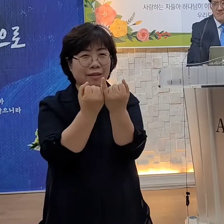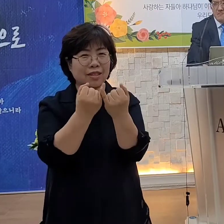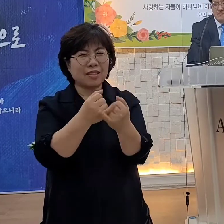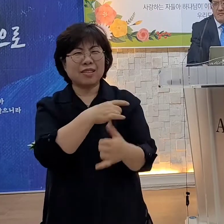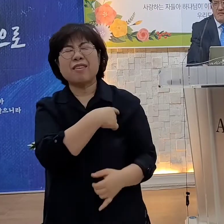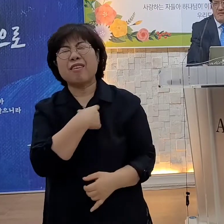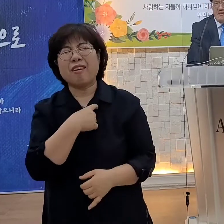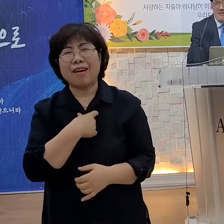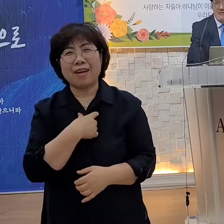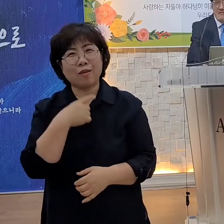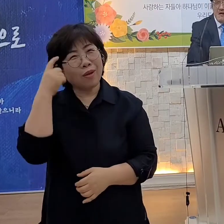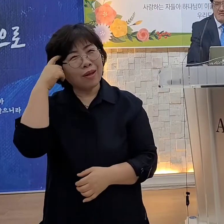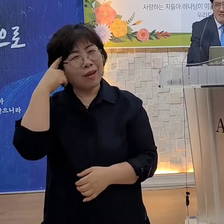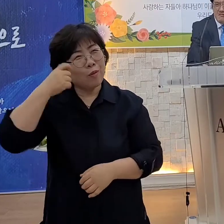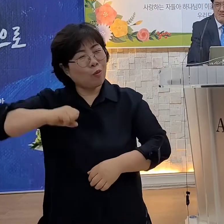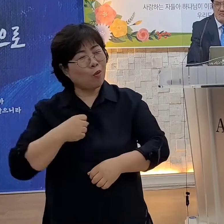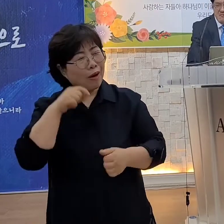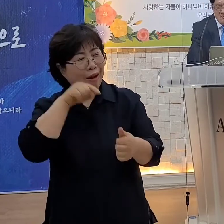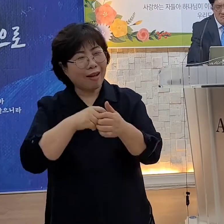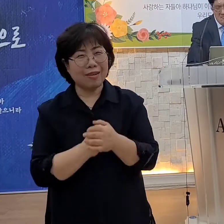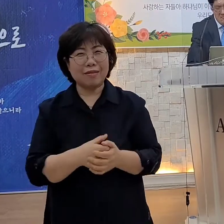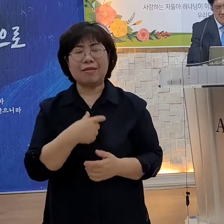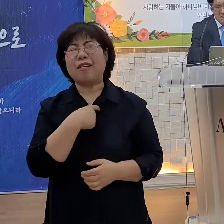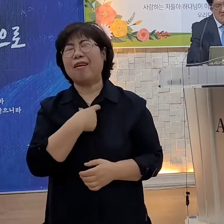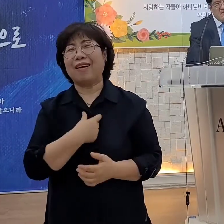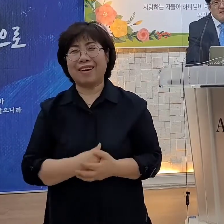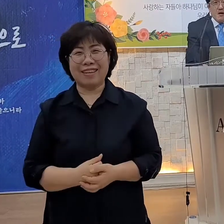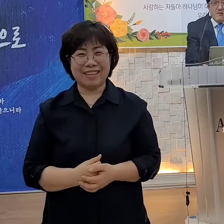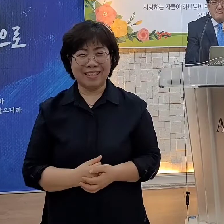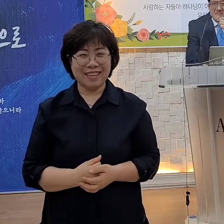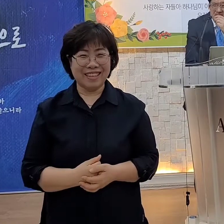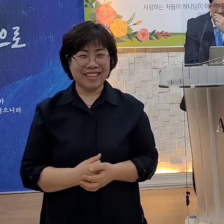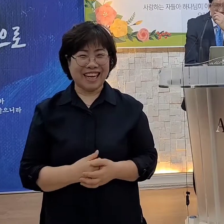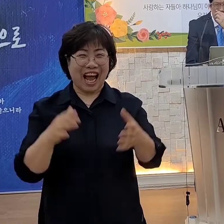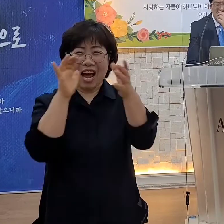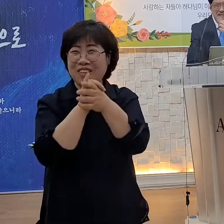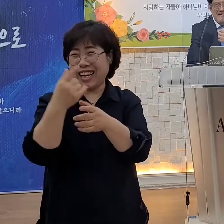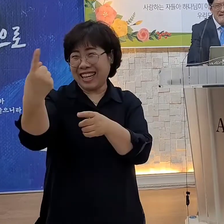본문이에요. 안 그래요? 아멘.